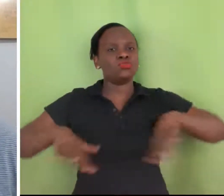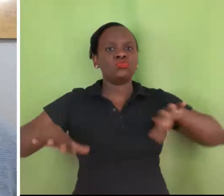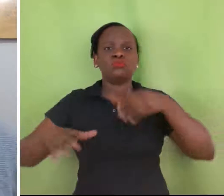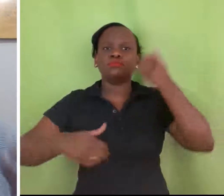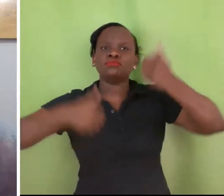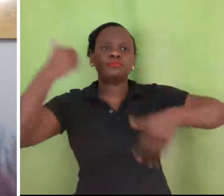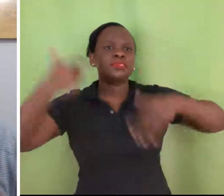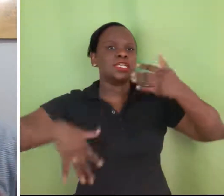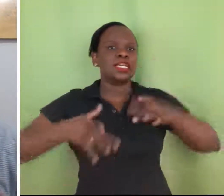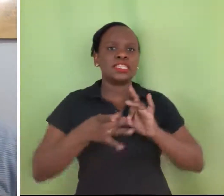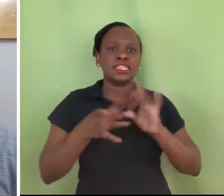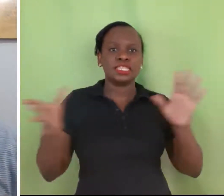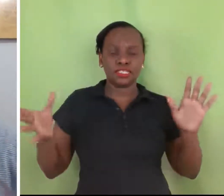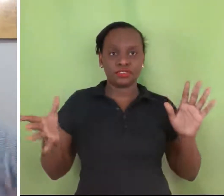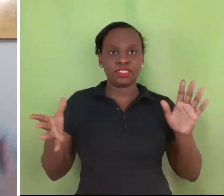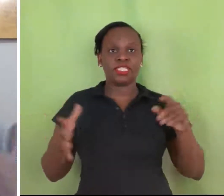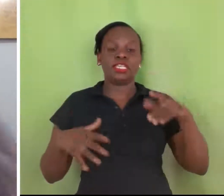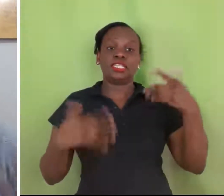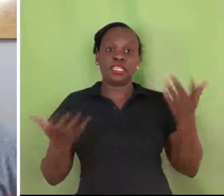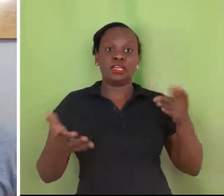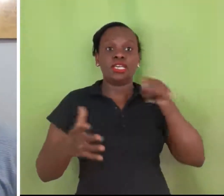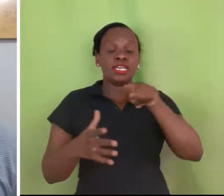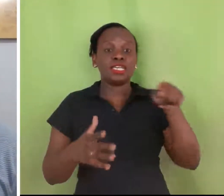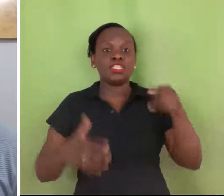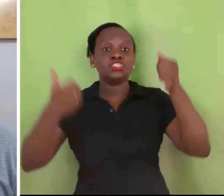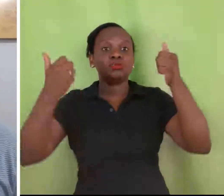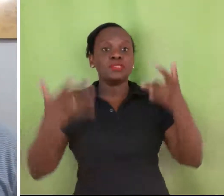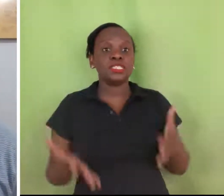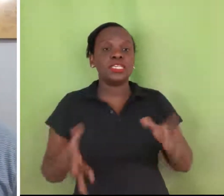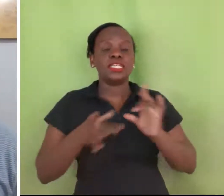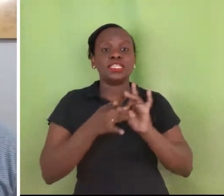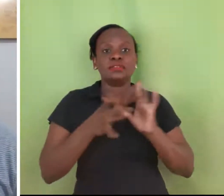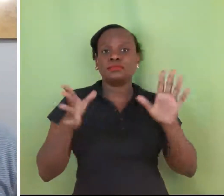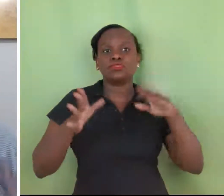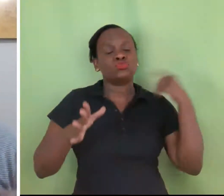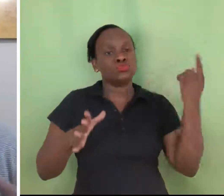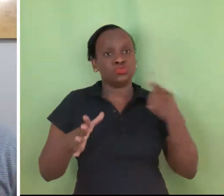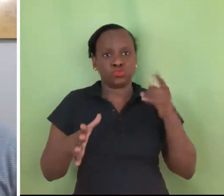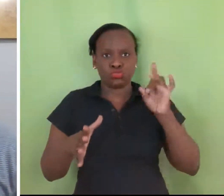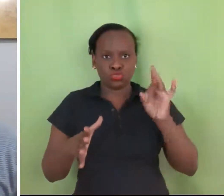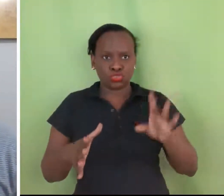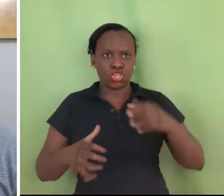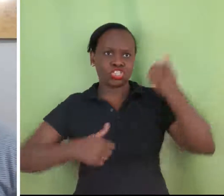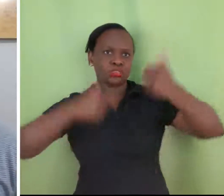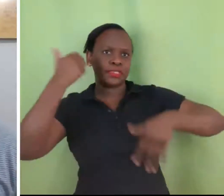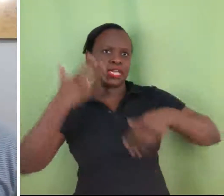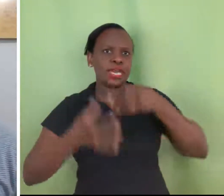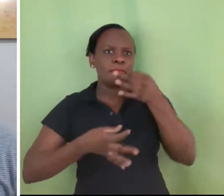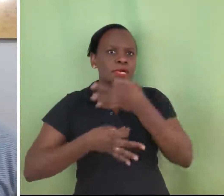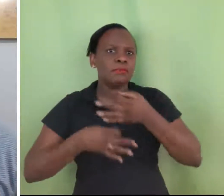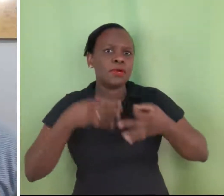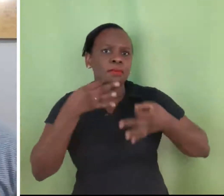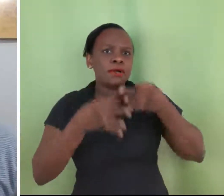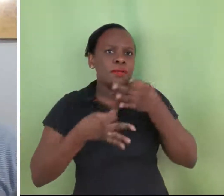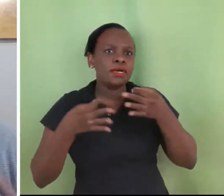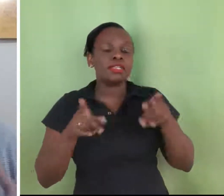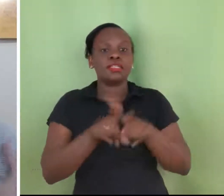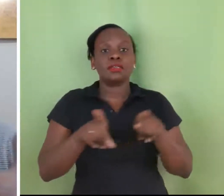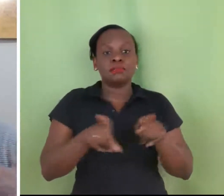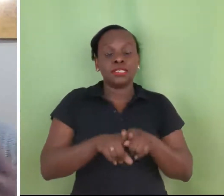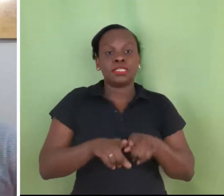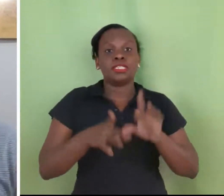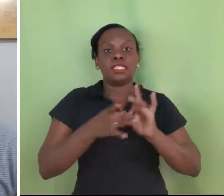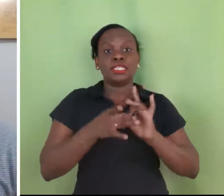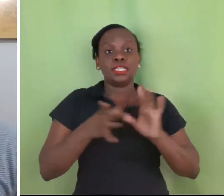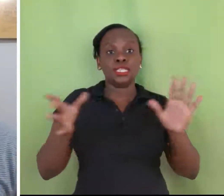expressão, né? Na verdade, o iluminismo defendia a liberdade de um modo geral, né? Não só a liberdade de expressão, né, como a liberdade